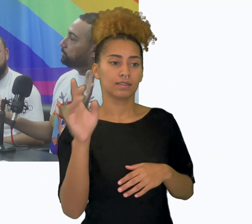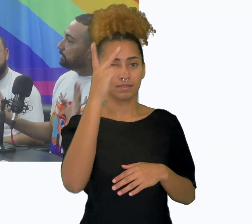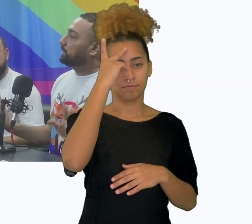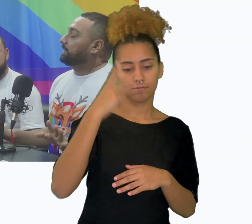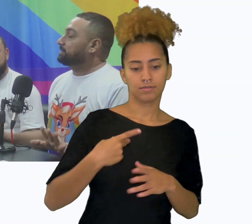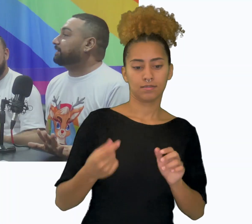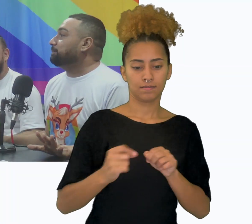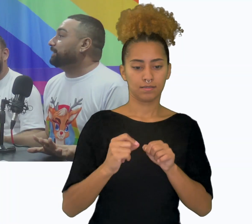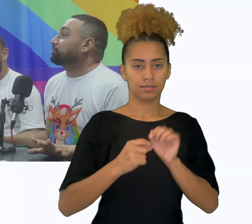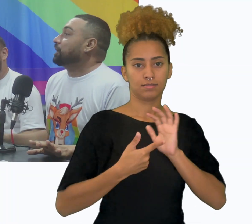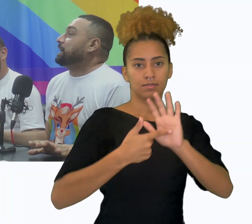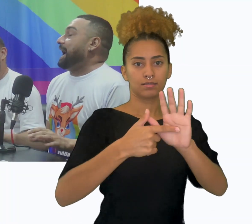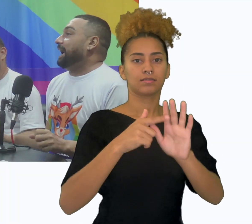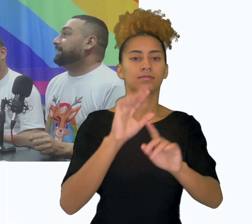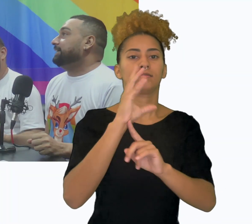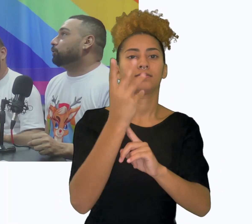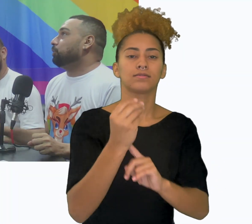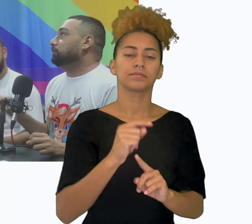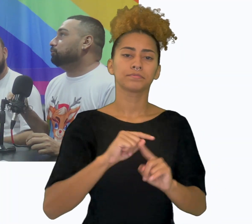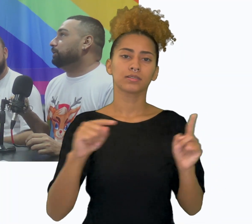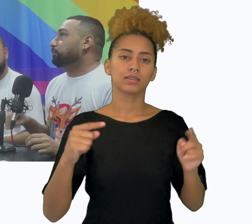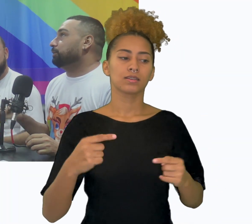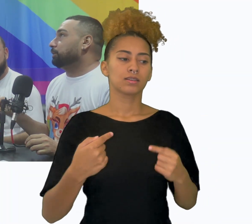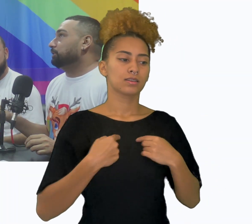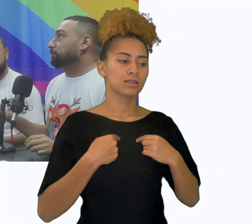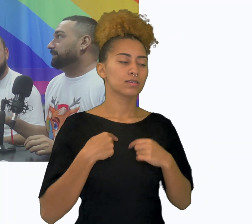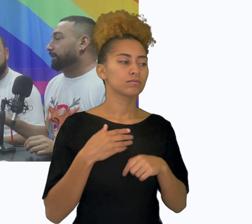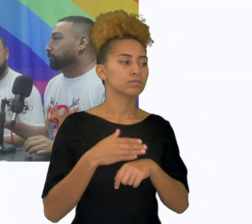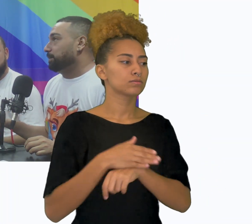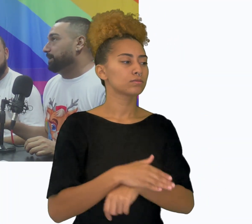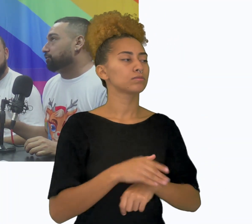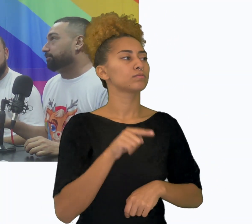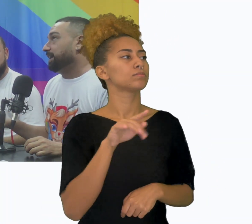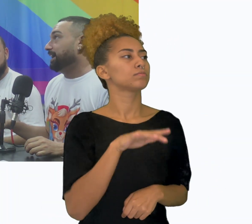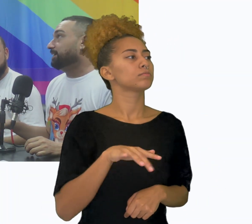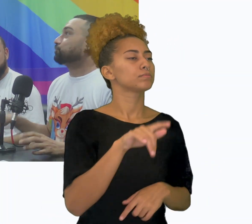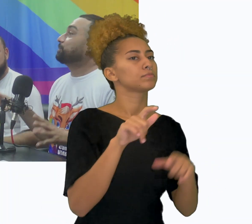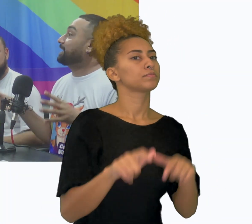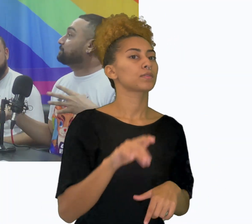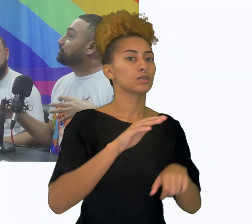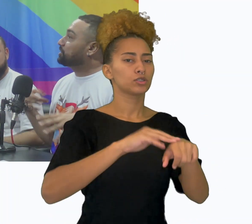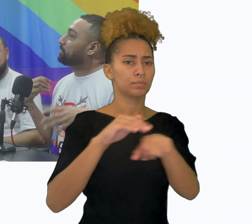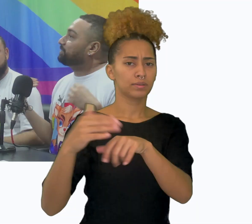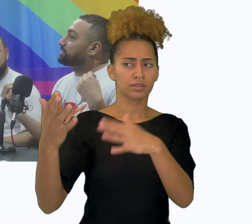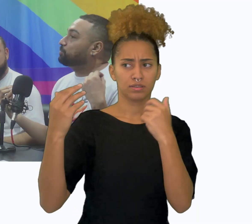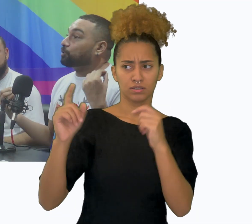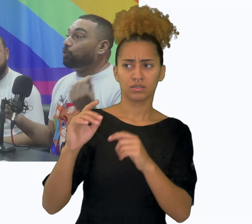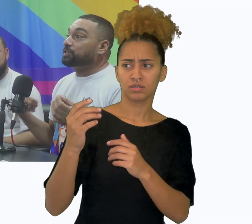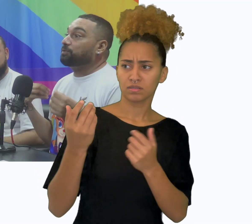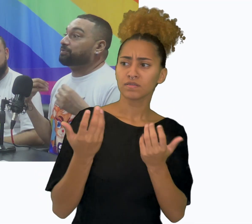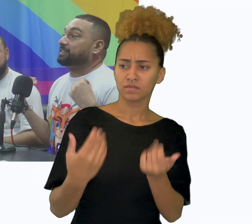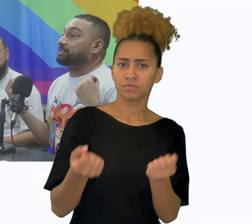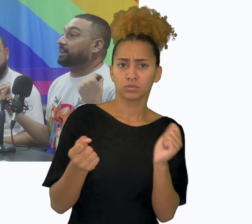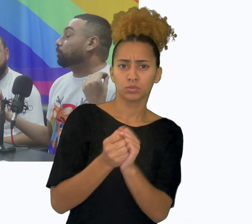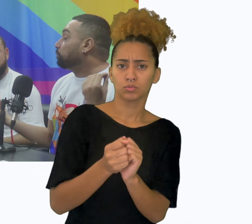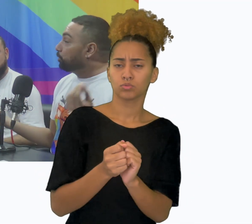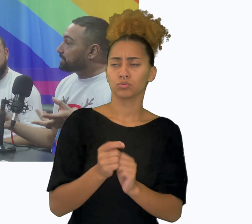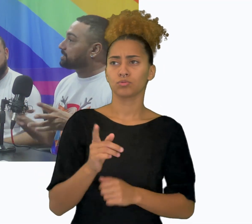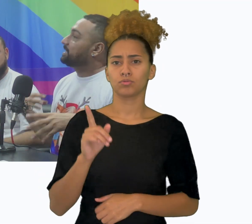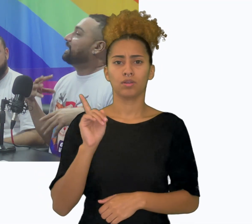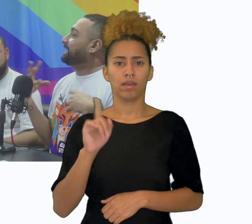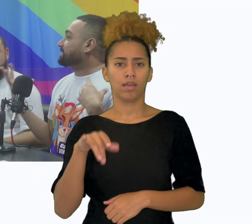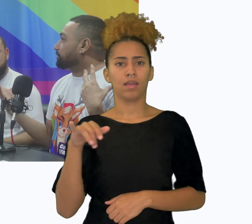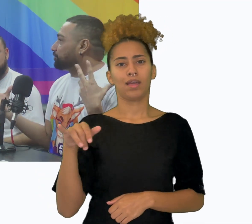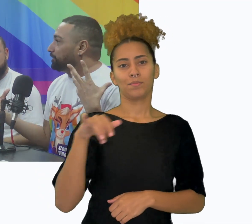número. espontâneo, né? Exatamente. Aí, quando eu entrei no The Best of Drag, eu chamei as meninas, vamos fazer uma coisa, vamos fazer as